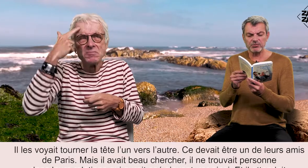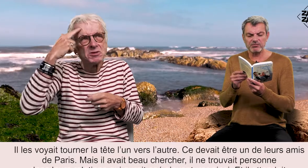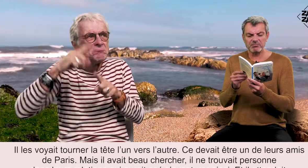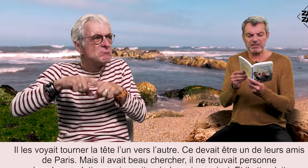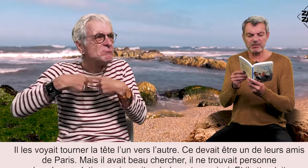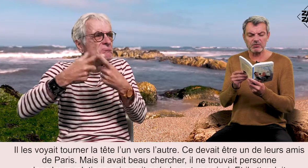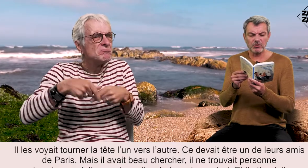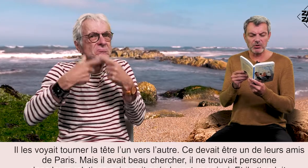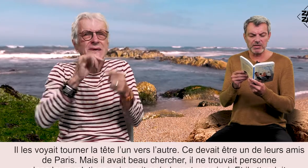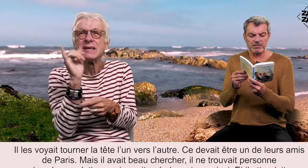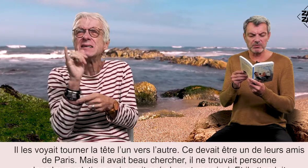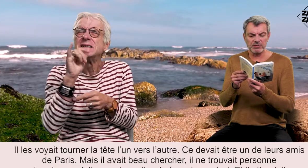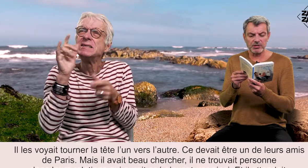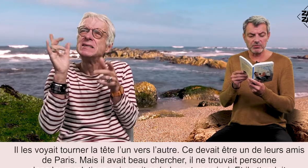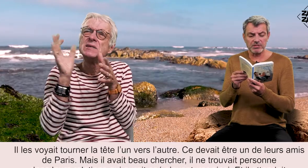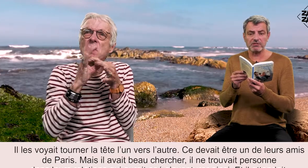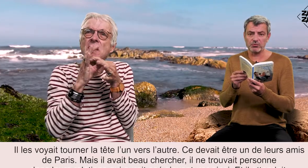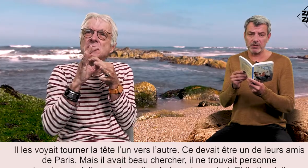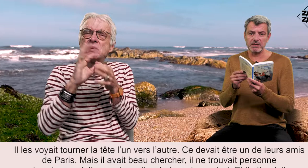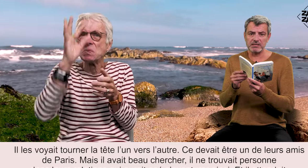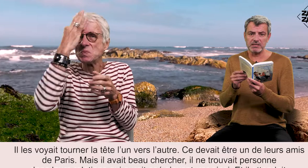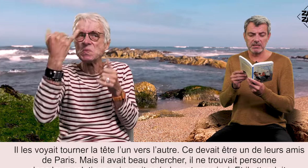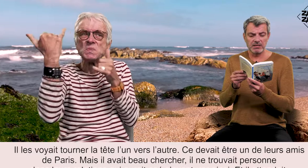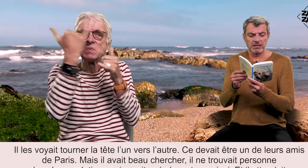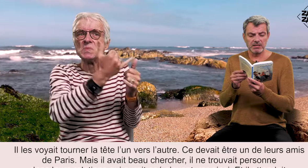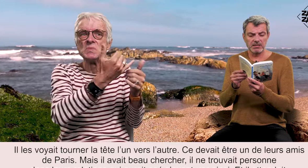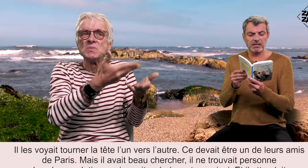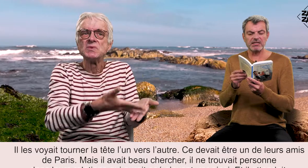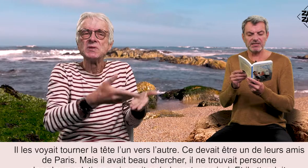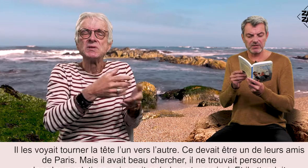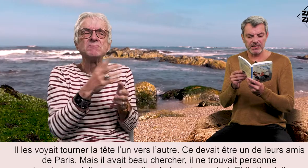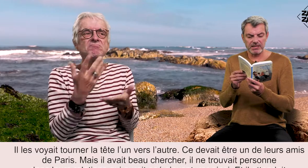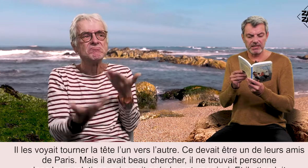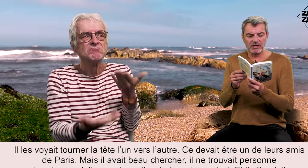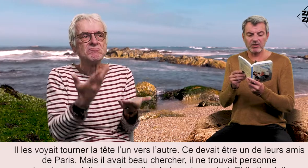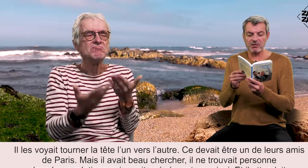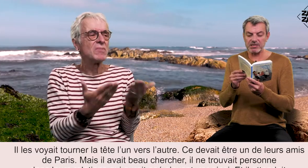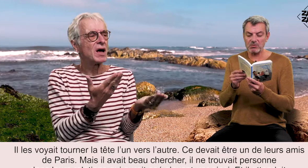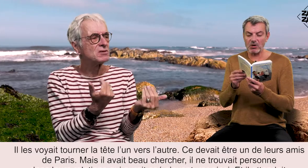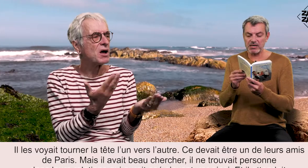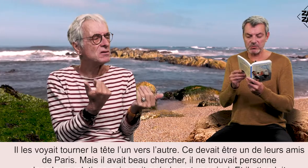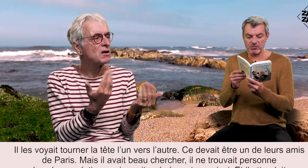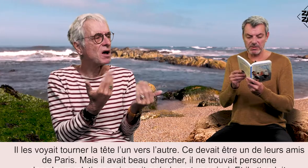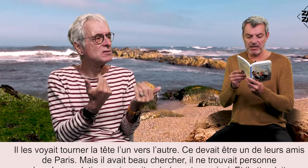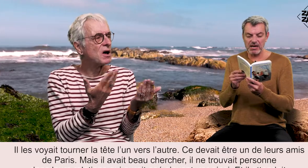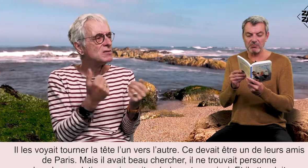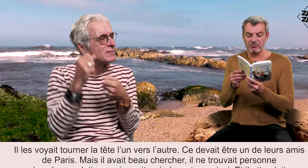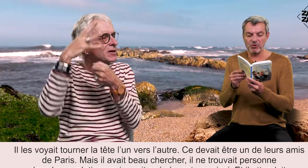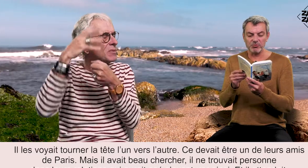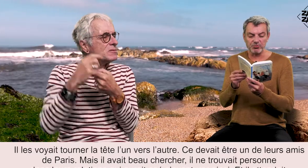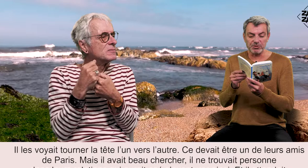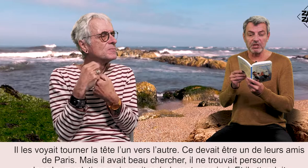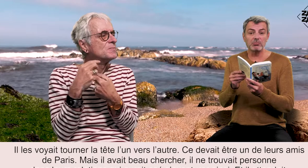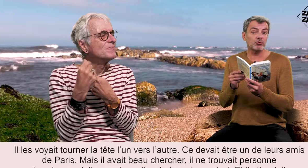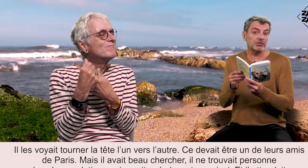il ne trouvait personne dans leur relation qui aurait osé s'aventurer ainsi. Et il attendait, en imprimant à son ombrelle un